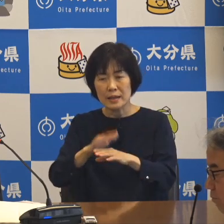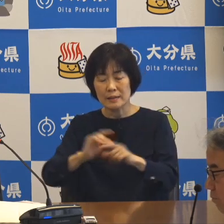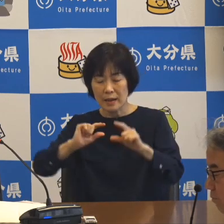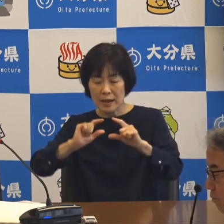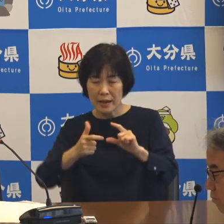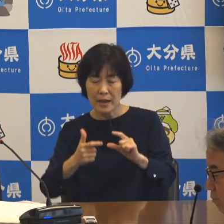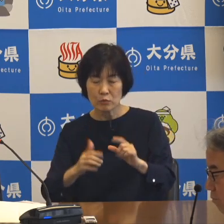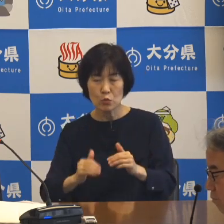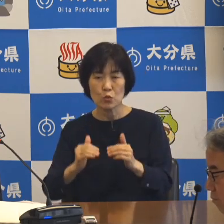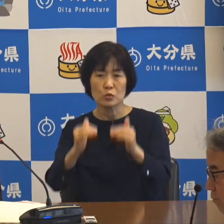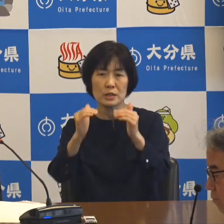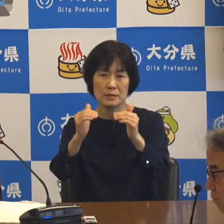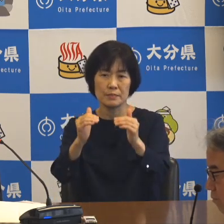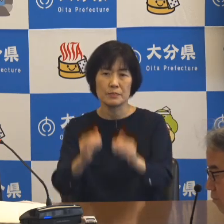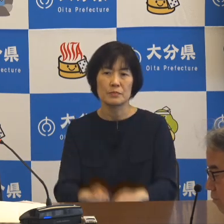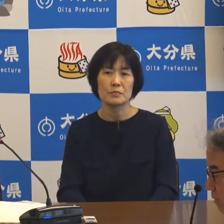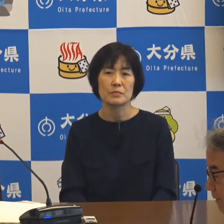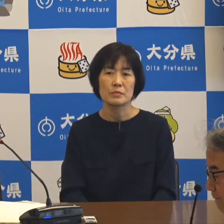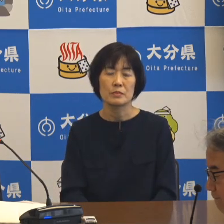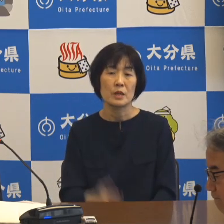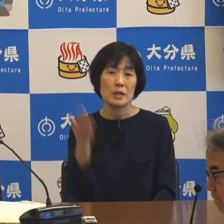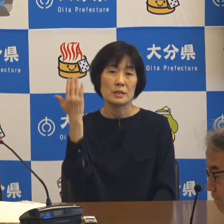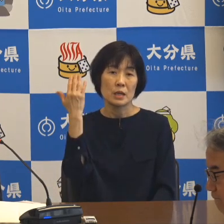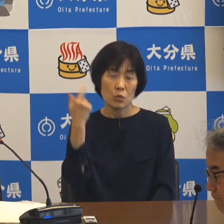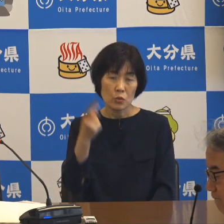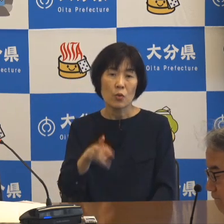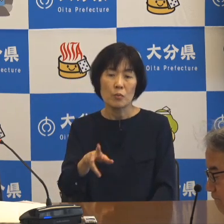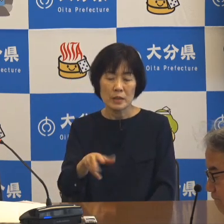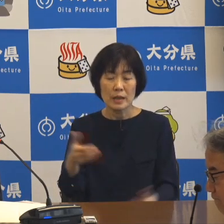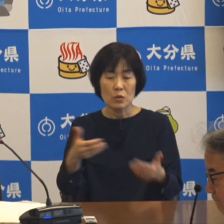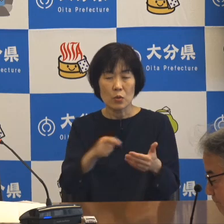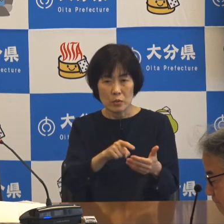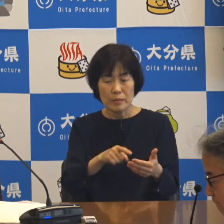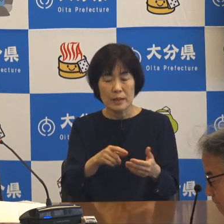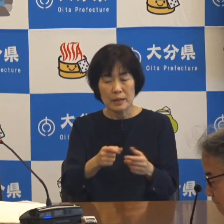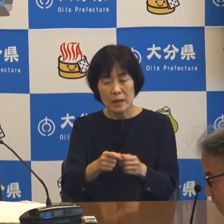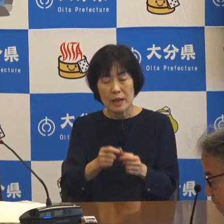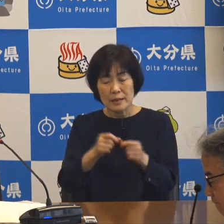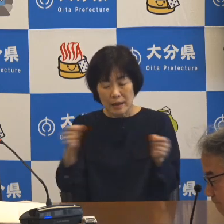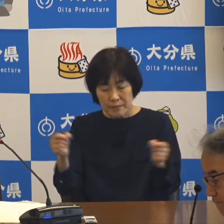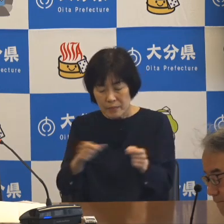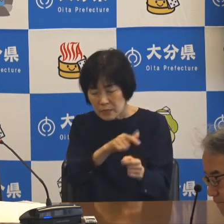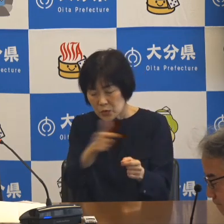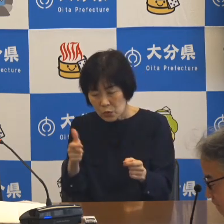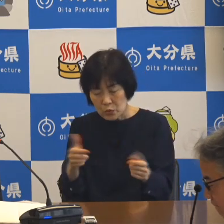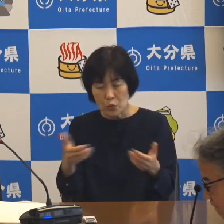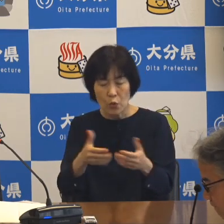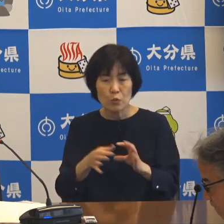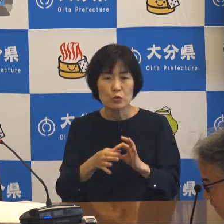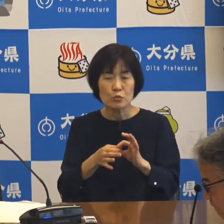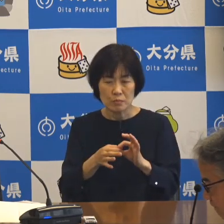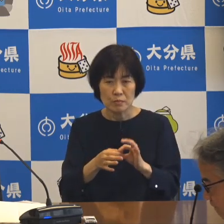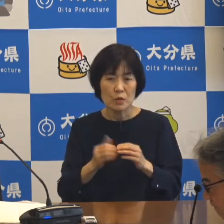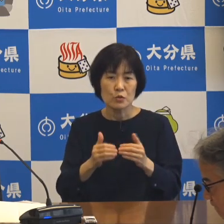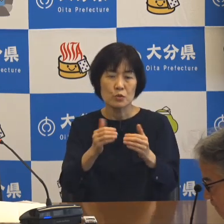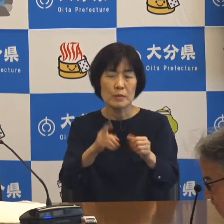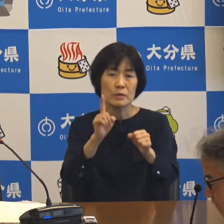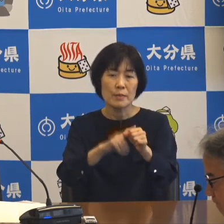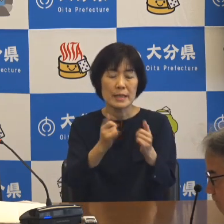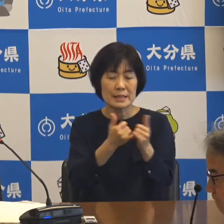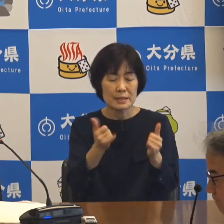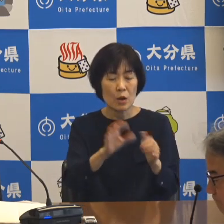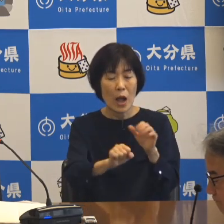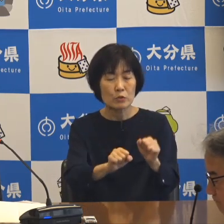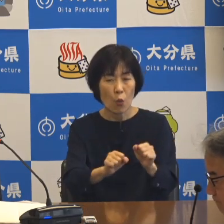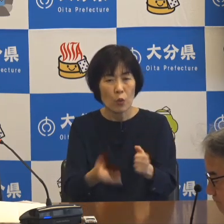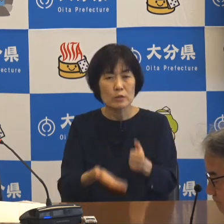ありまして、先ほどのような業務、また長期の業務を進めていくにあたりましても、 人材の確保育成、そしてデジタルの